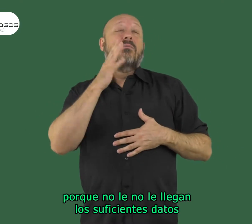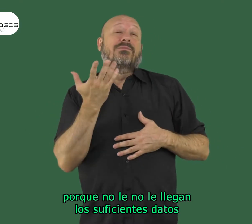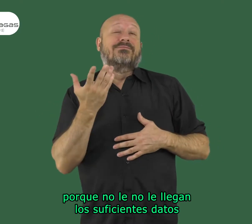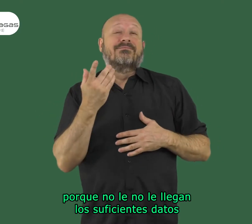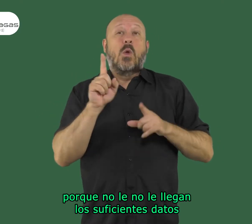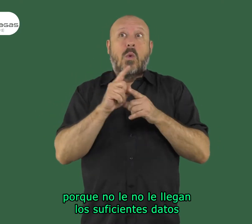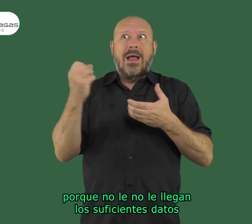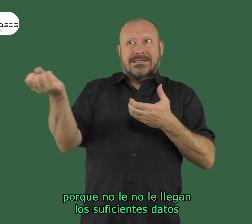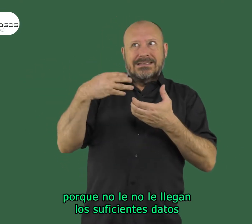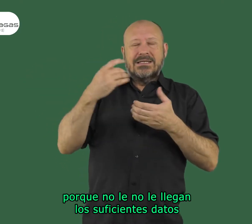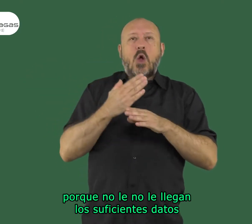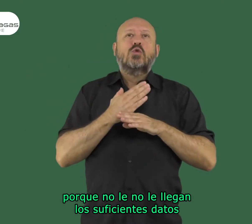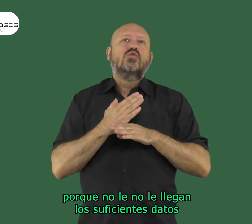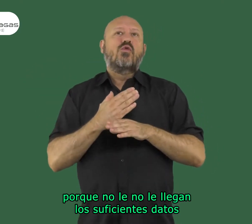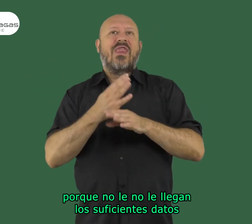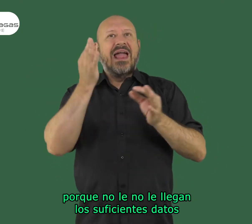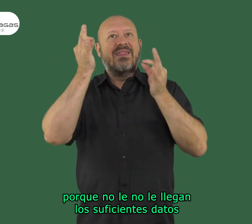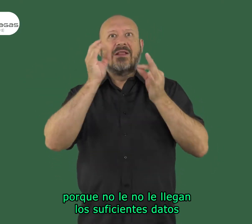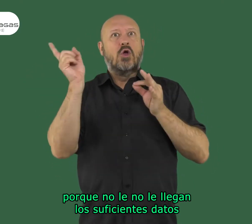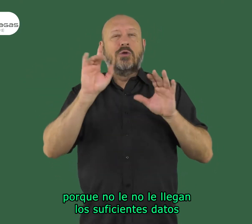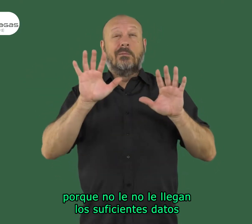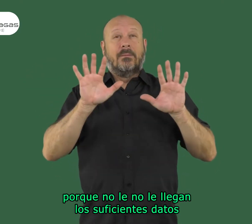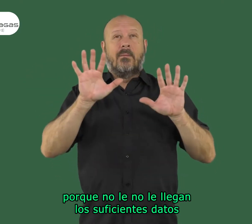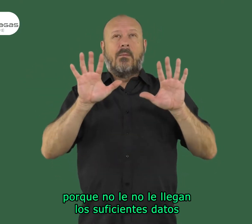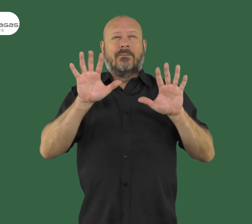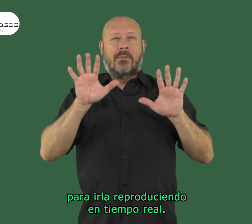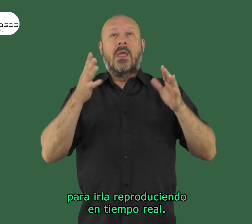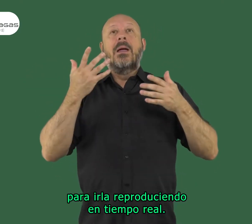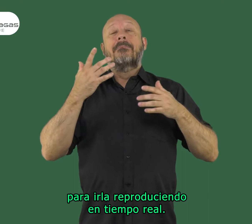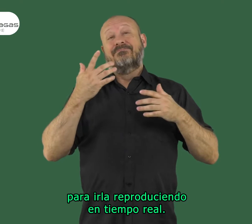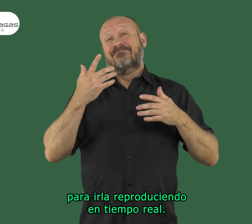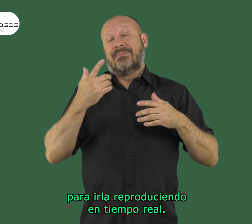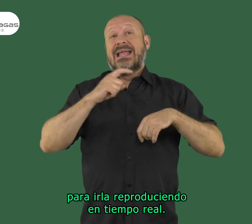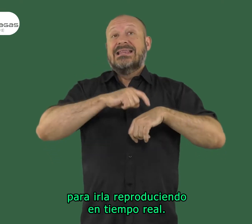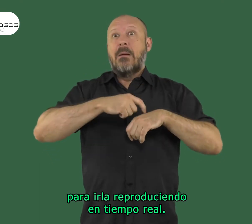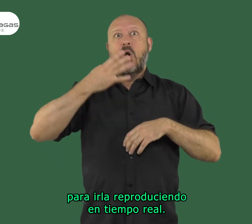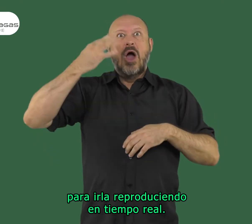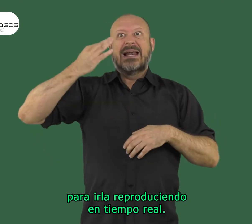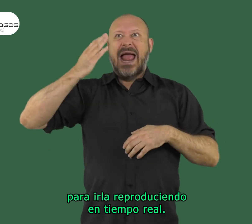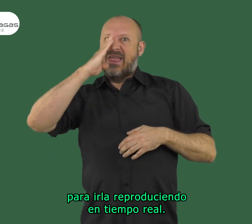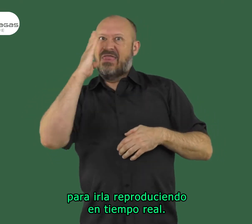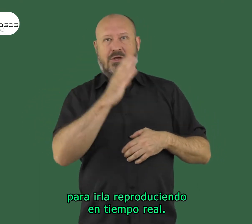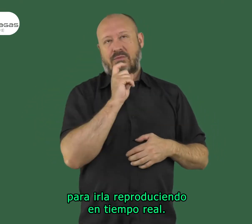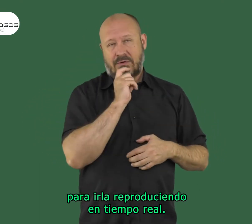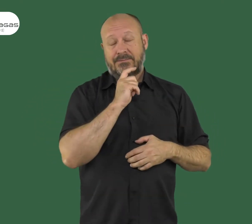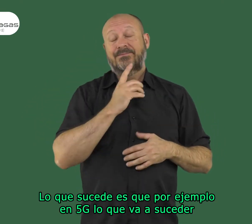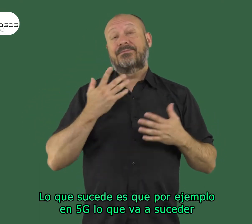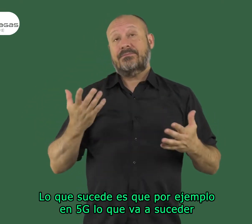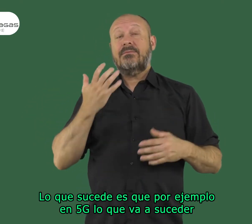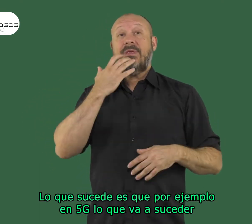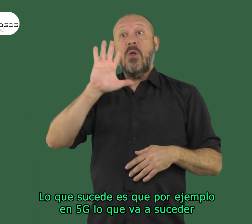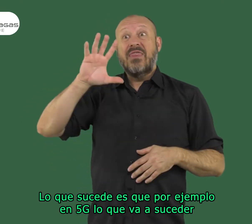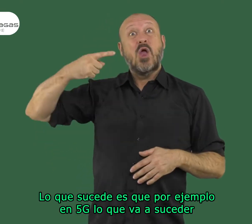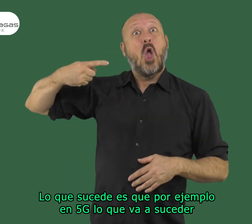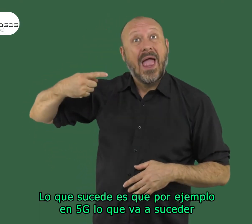lenta porque no le llega los suficientes datos para irla reproduciendo en tiempo real. Lo